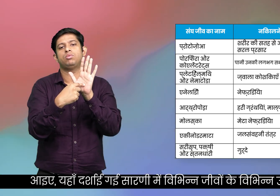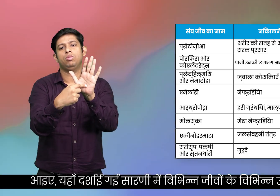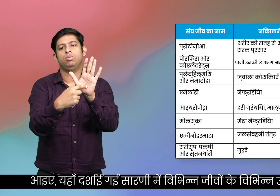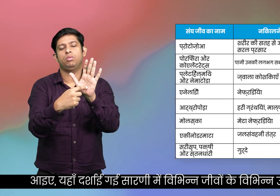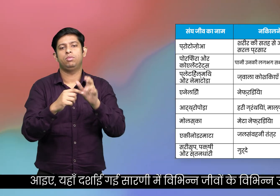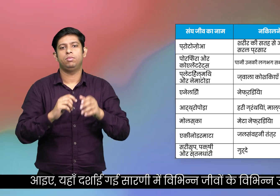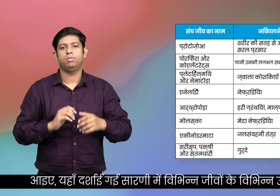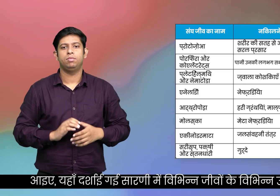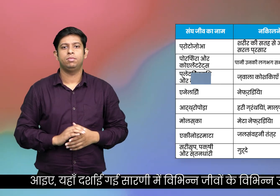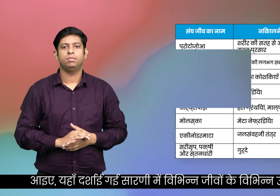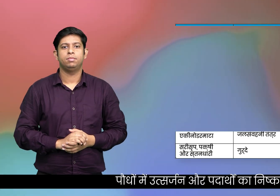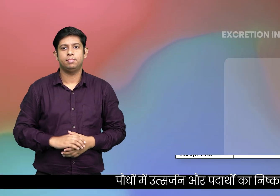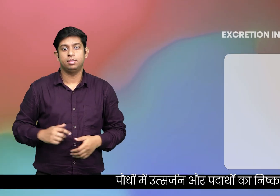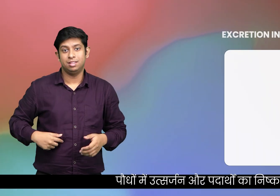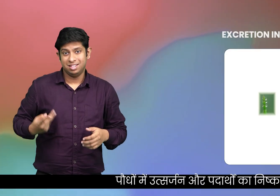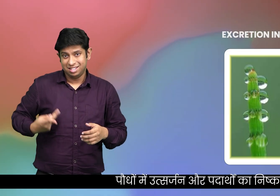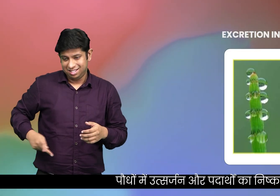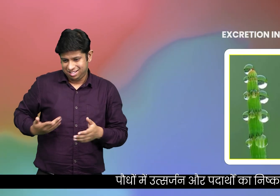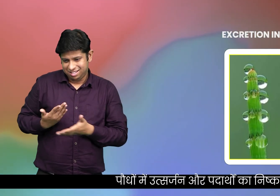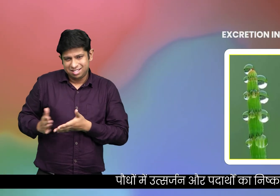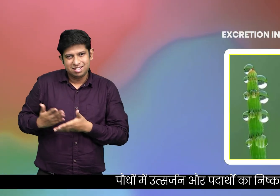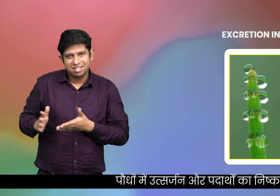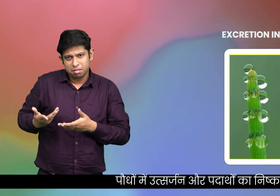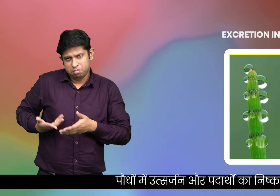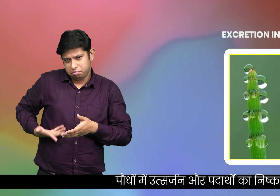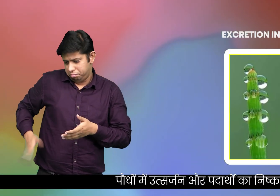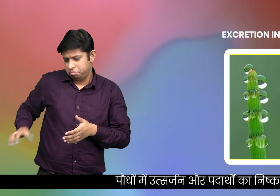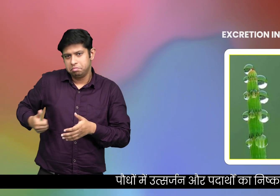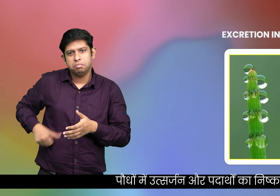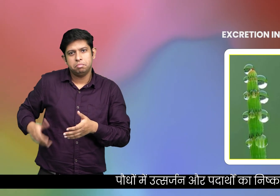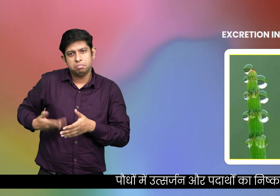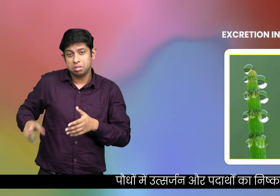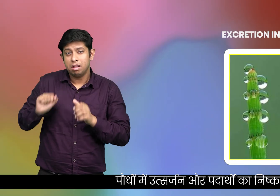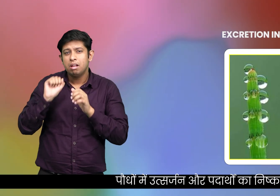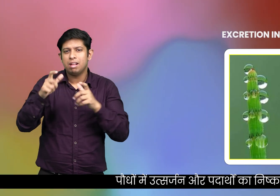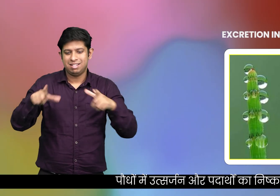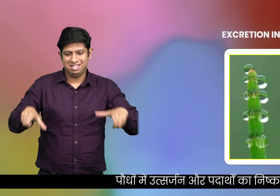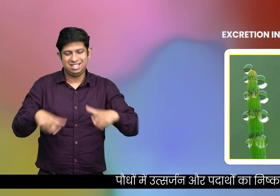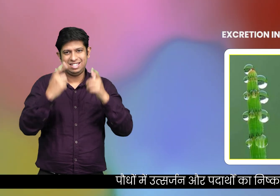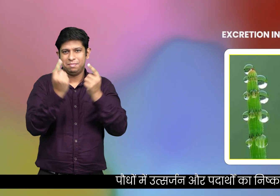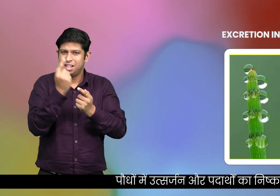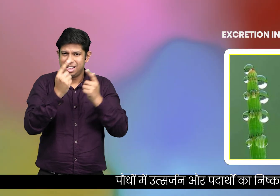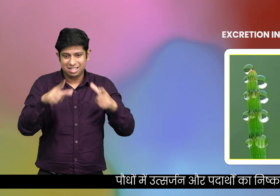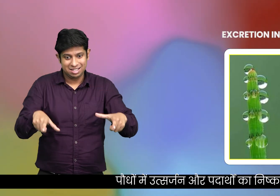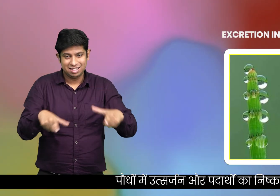प्रेक्षण करें। पौधों में उत्सर्जन और पदार्थों का निष्कासन।